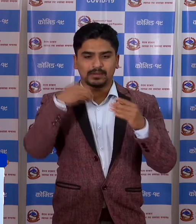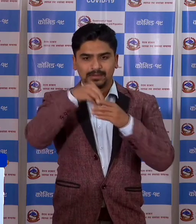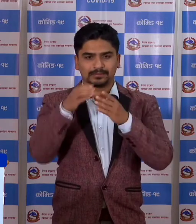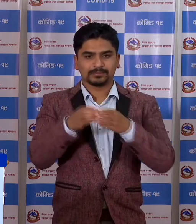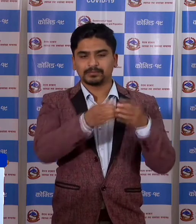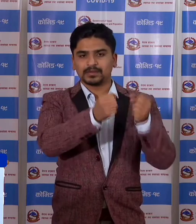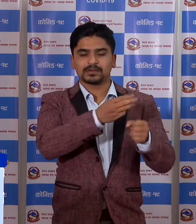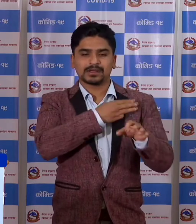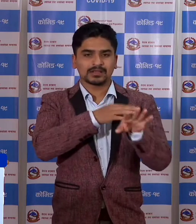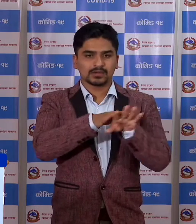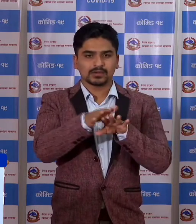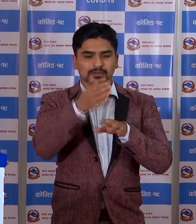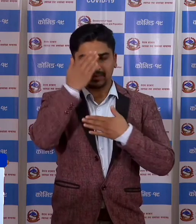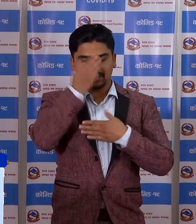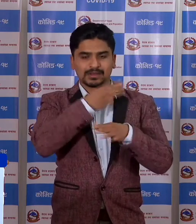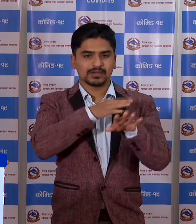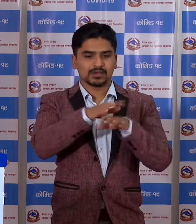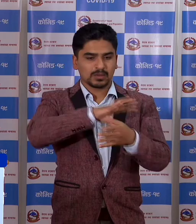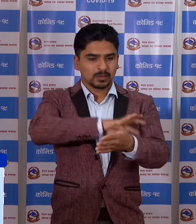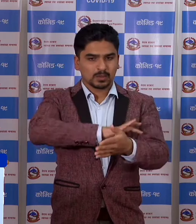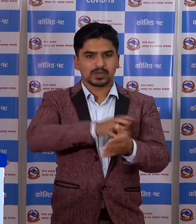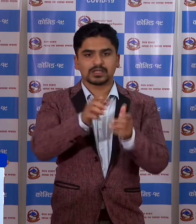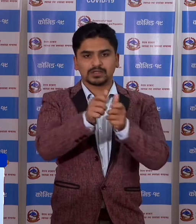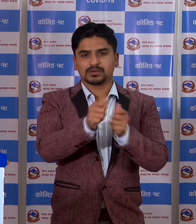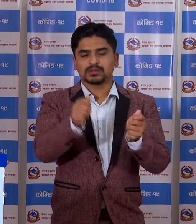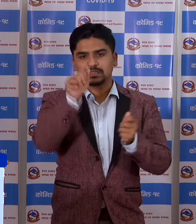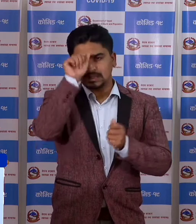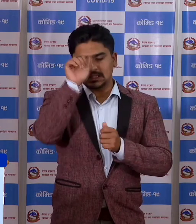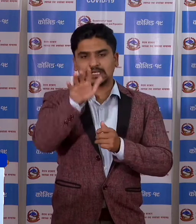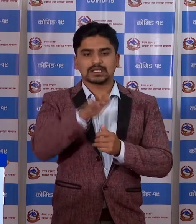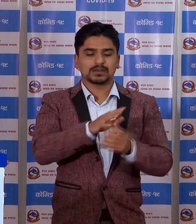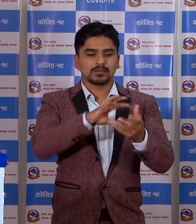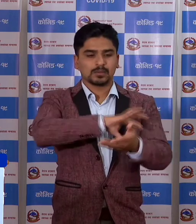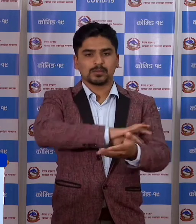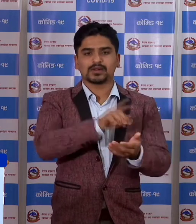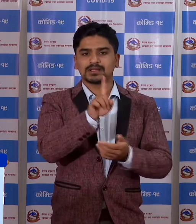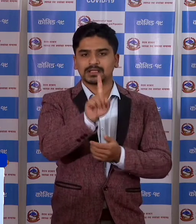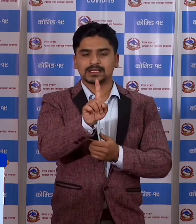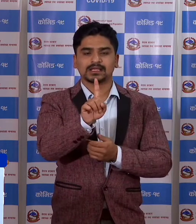रहेका, उपचारमा रहेका संक्रमितहरूको प्रादेशिक विवरण दिन चाहन्छु। प्रदेश नम्बर